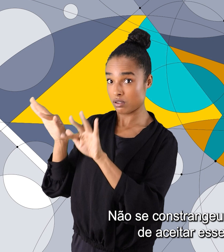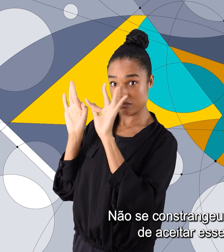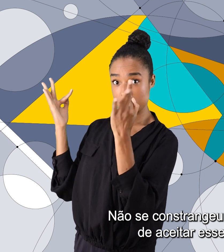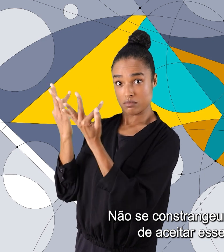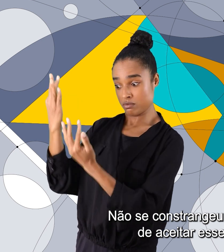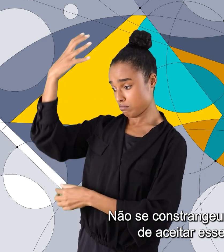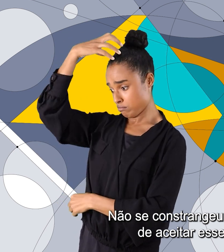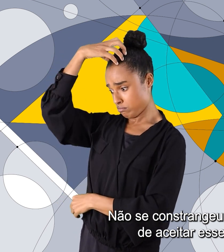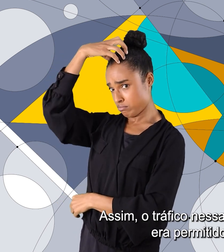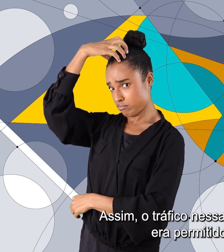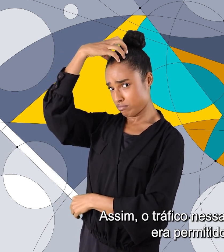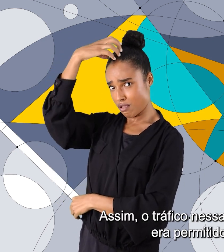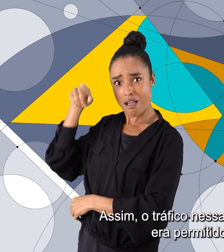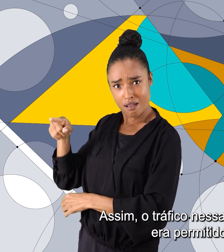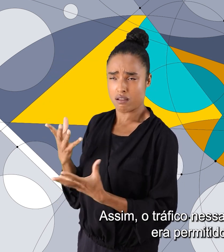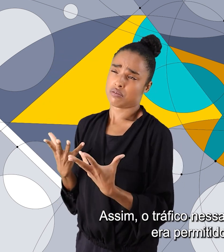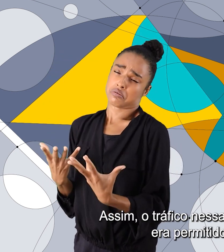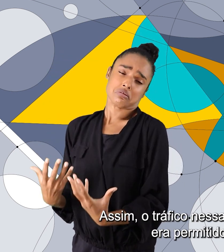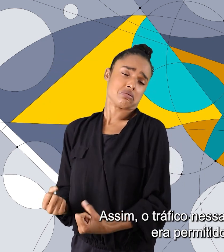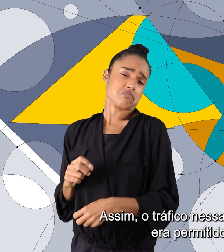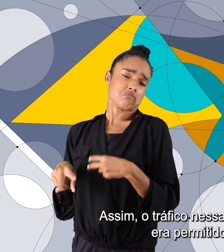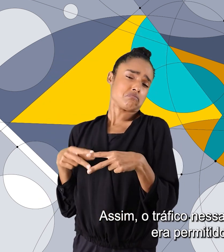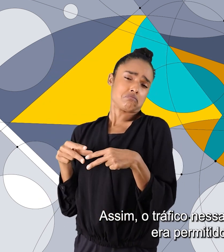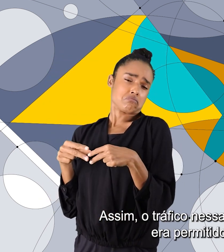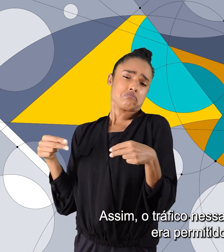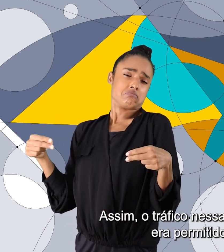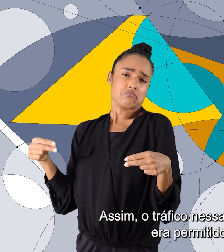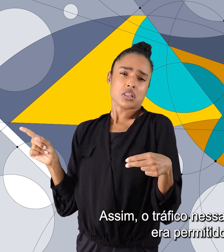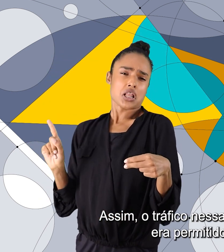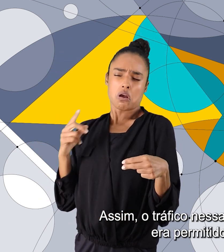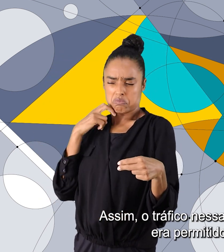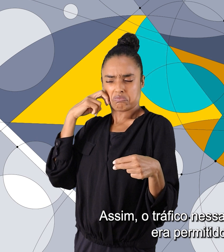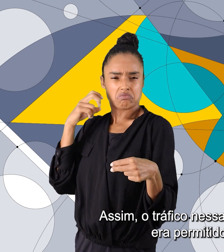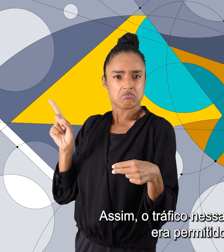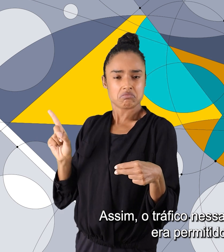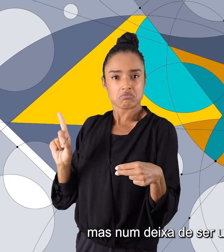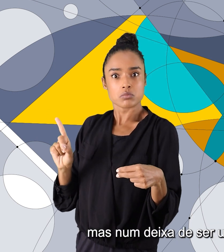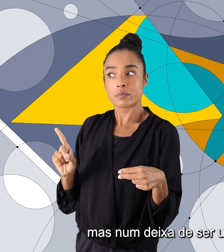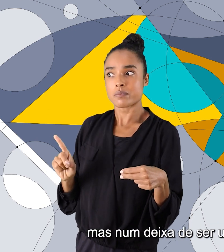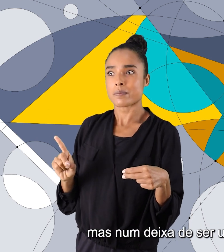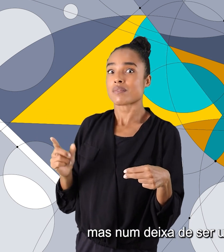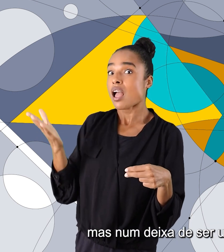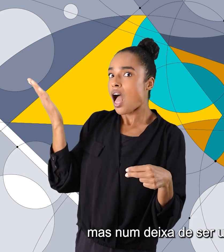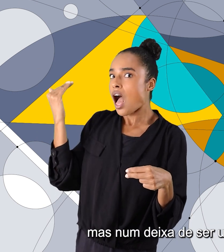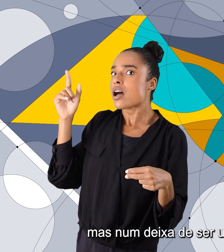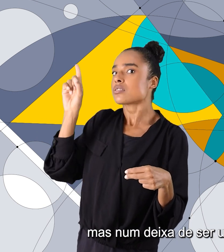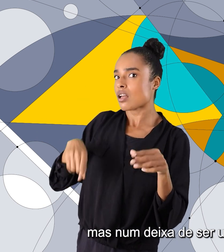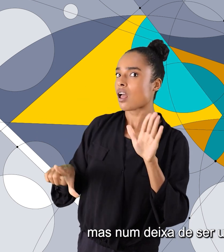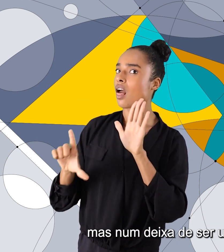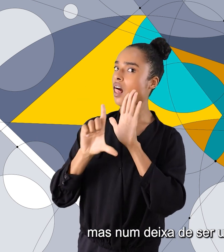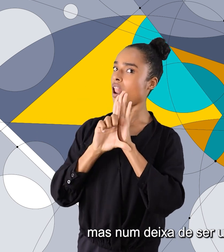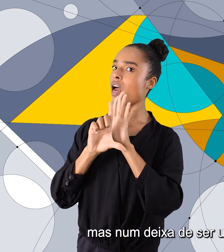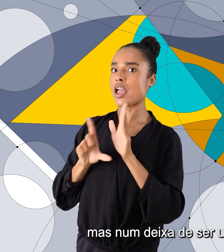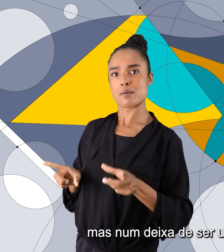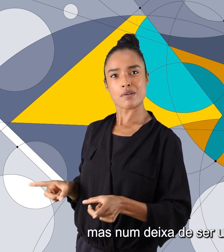presente. Assim, o tráfico nessa época era legal, era permitido por lei, mas não deixa de ser uma coisa